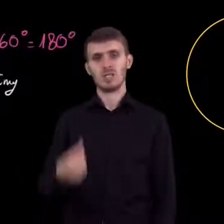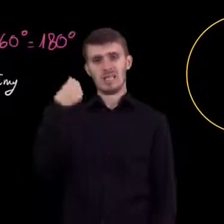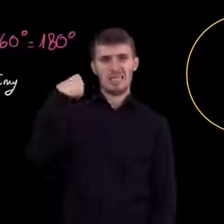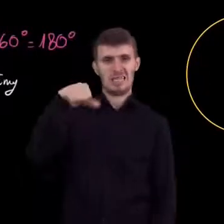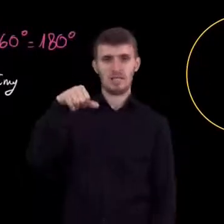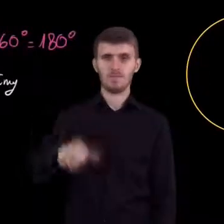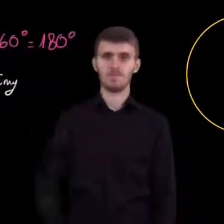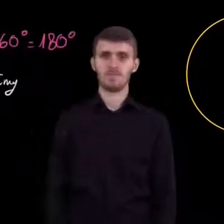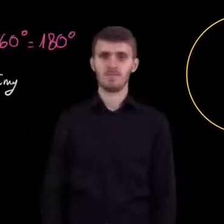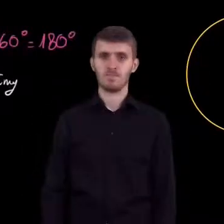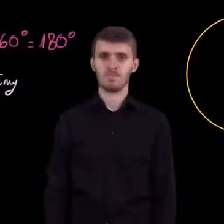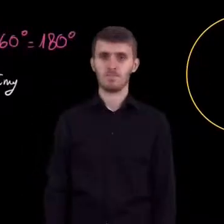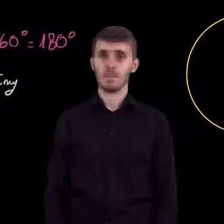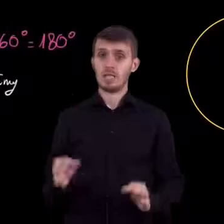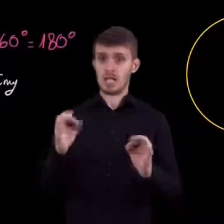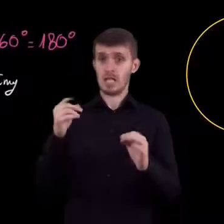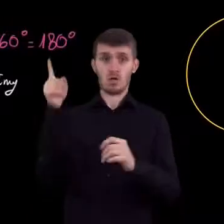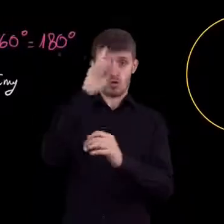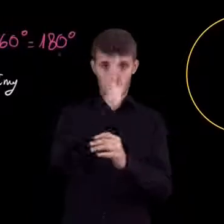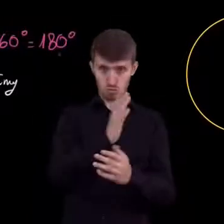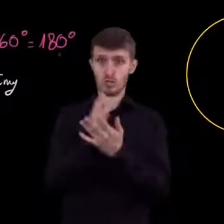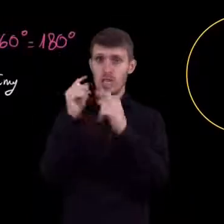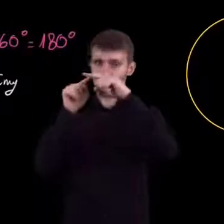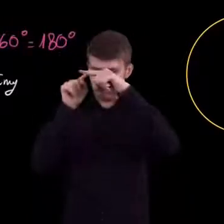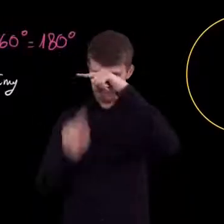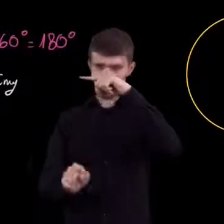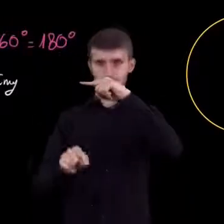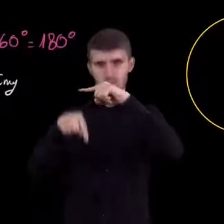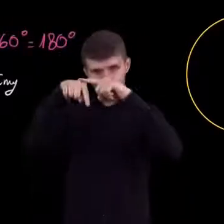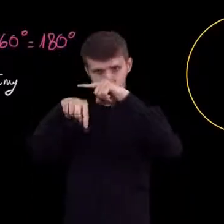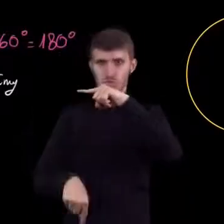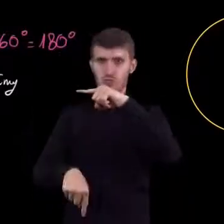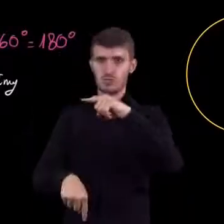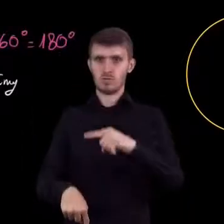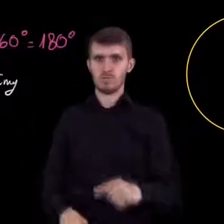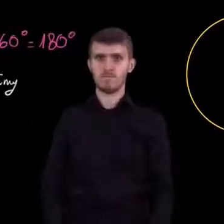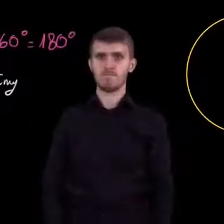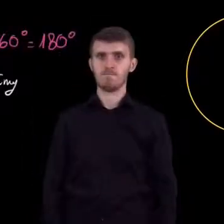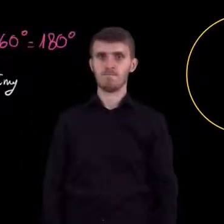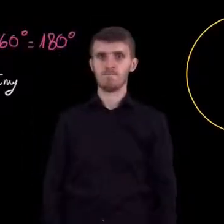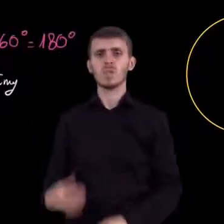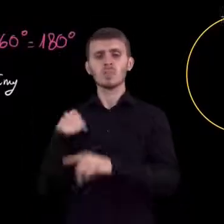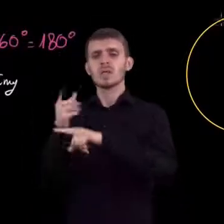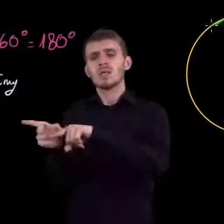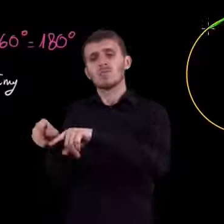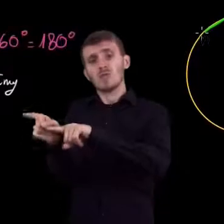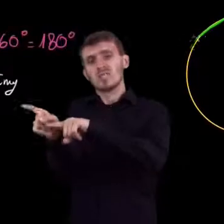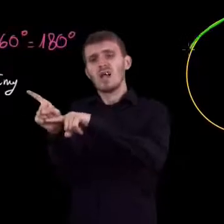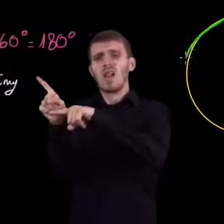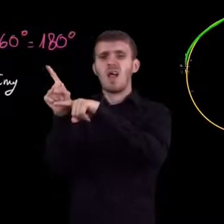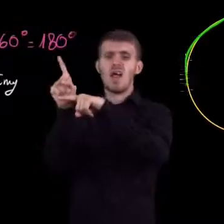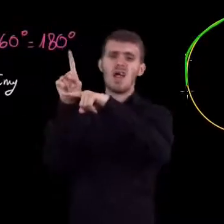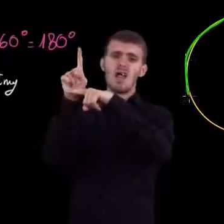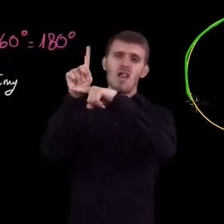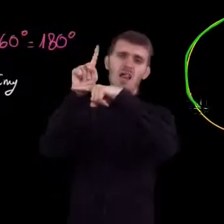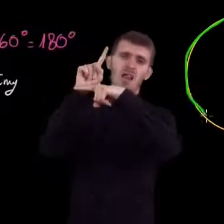przykład. Narysuję ramię pionowo w dół, ale to ramię przebyło taką długą drogę, czyli